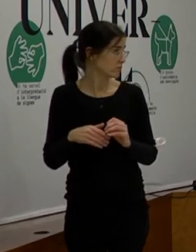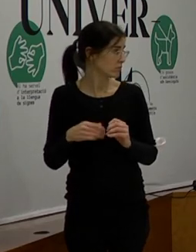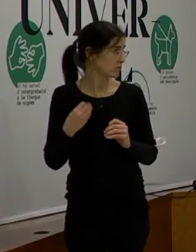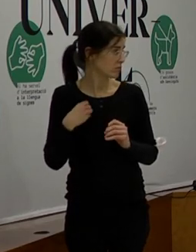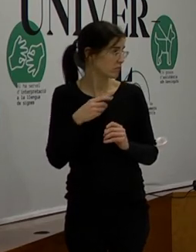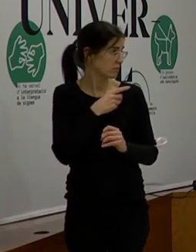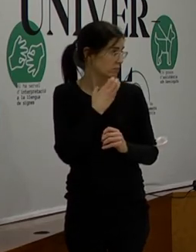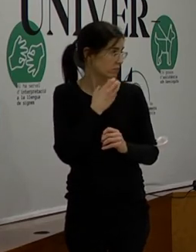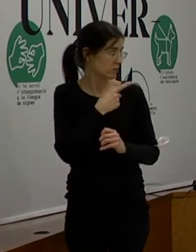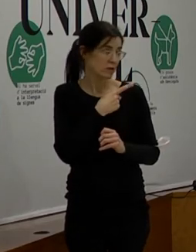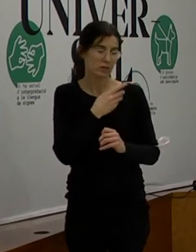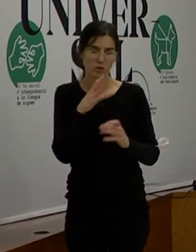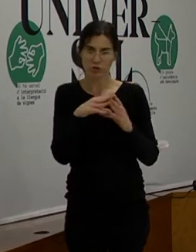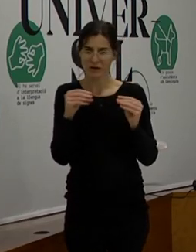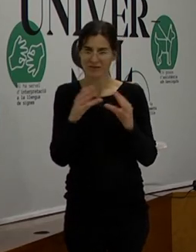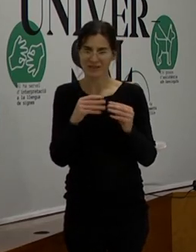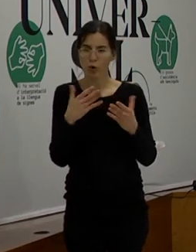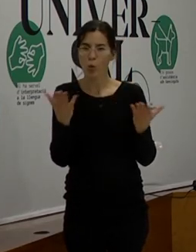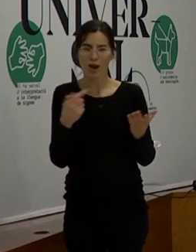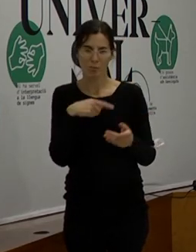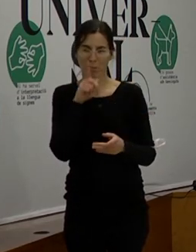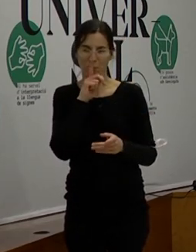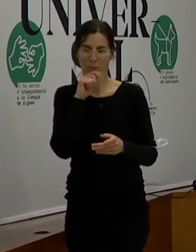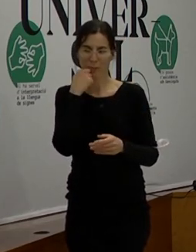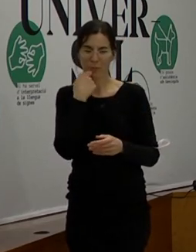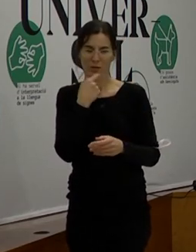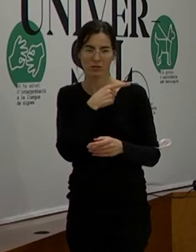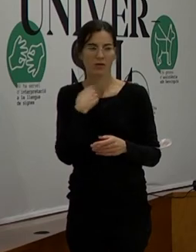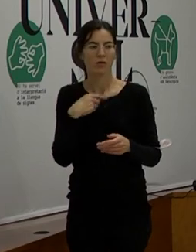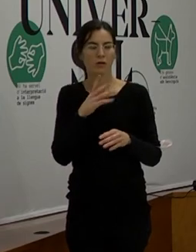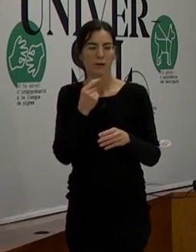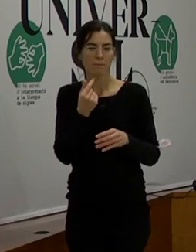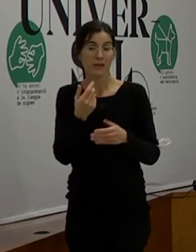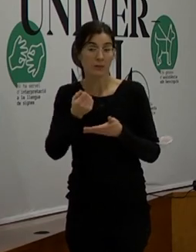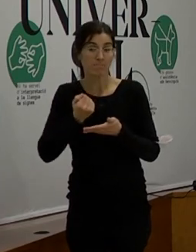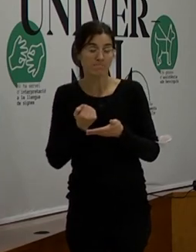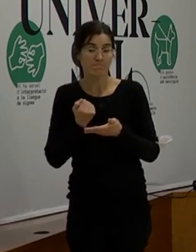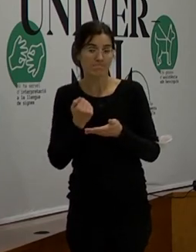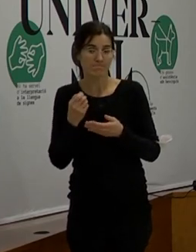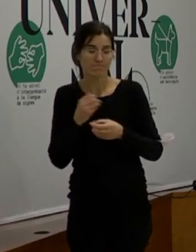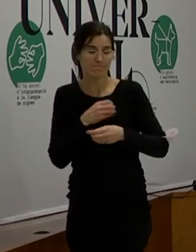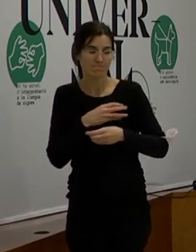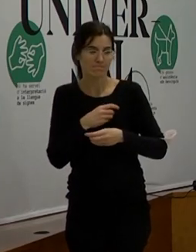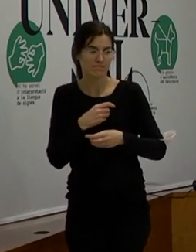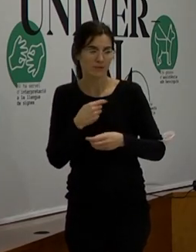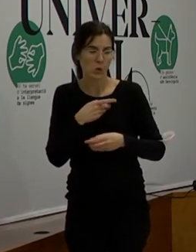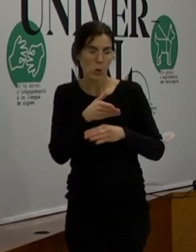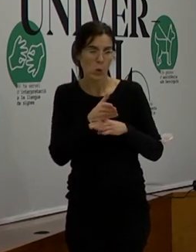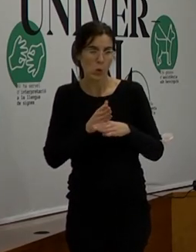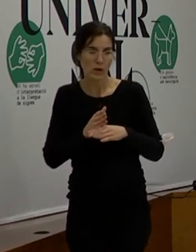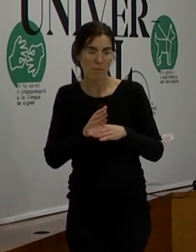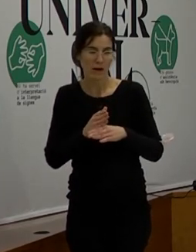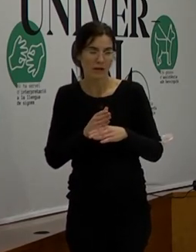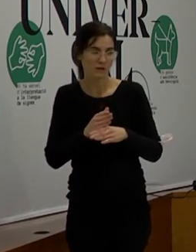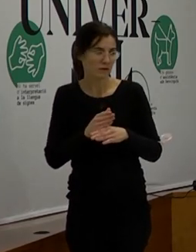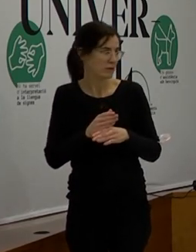és una universitat, no diré quina, però anem a estar bé a peles, clar, aleshores anem un trosset de la religa és el que